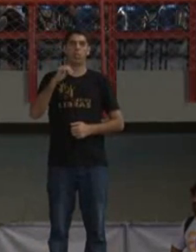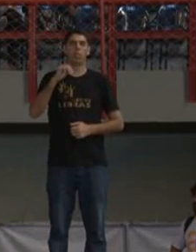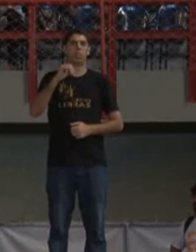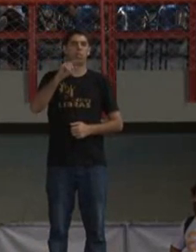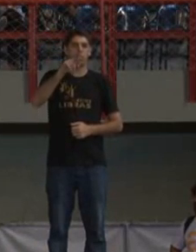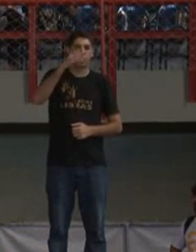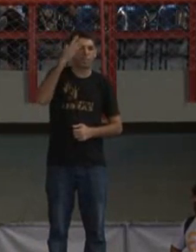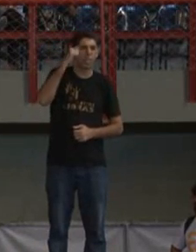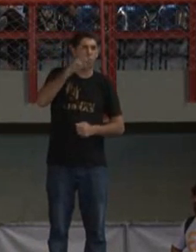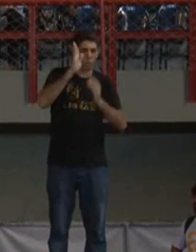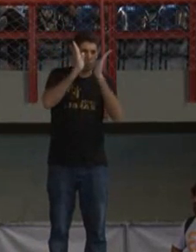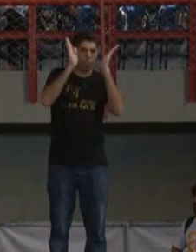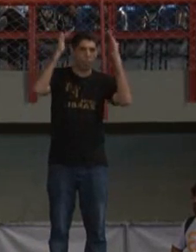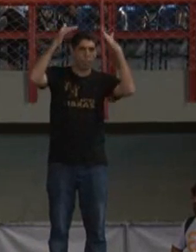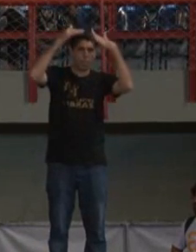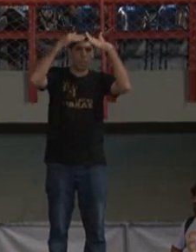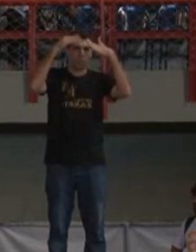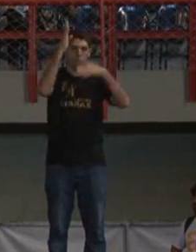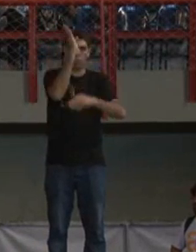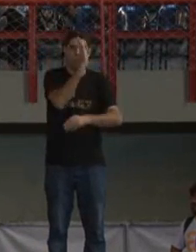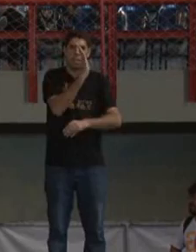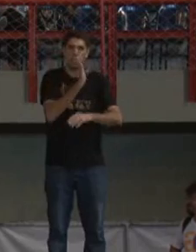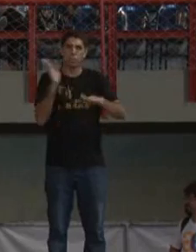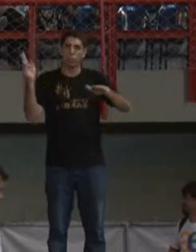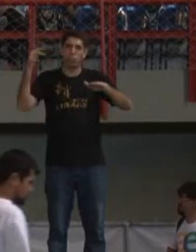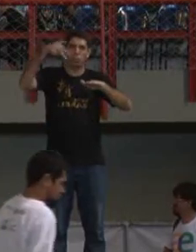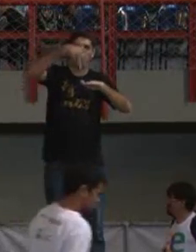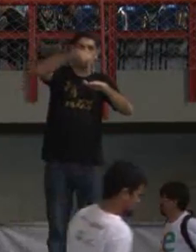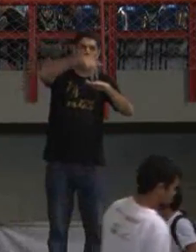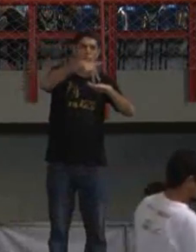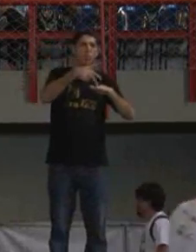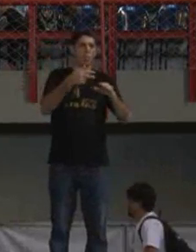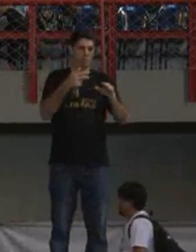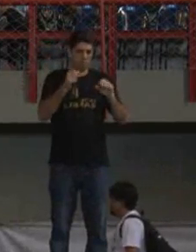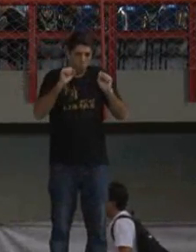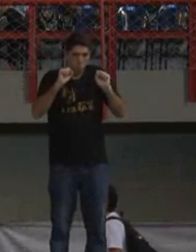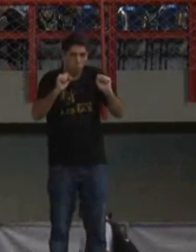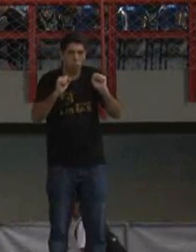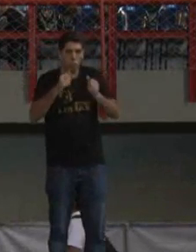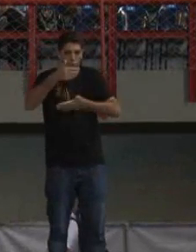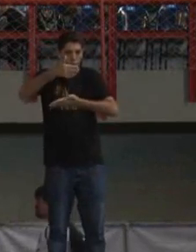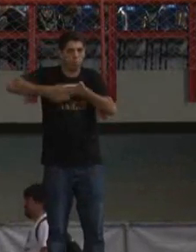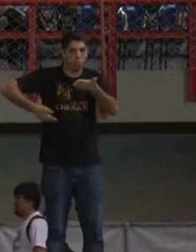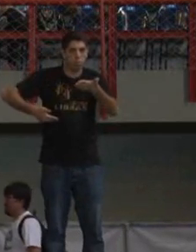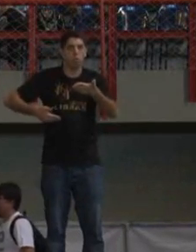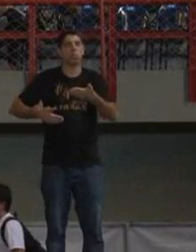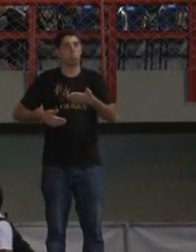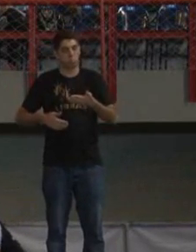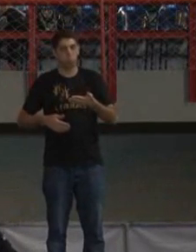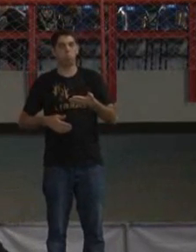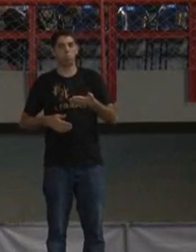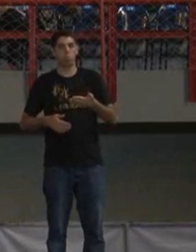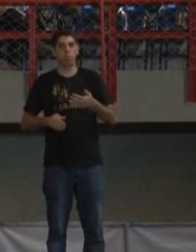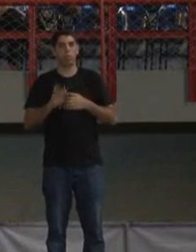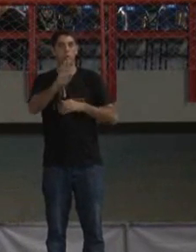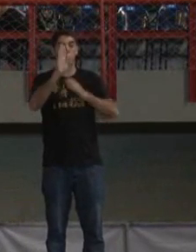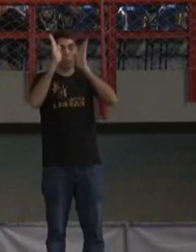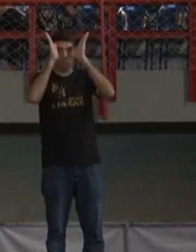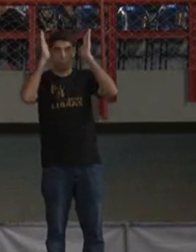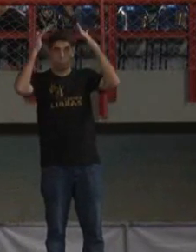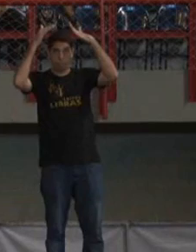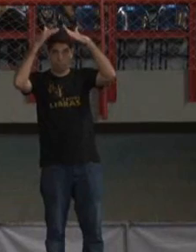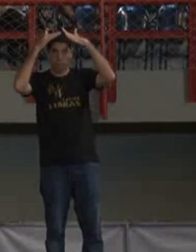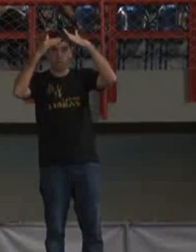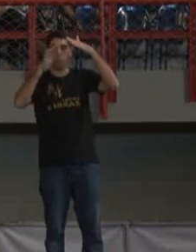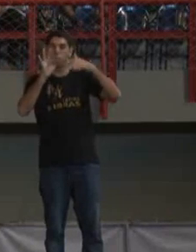visita do Papa Francisco. Como é que isso pode ser cobrado numa prova, certo? Papa Francisco veio ao